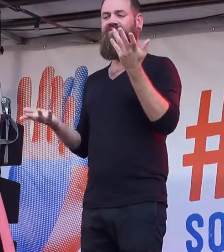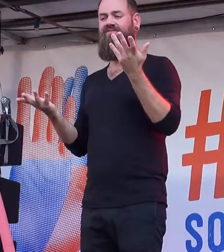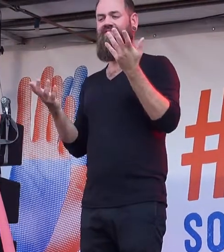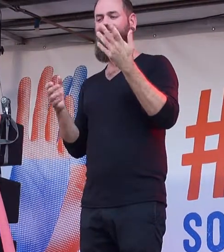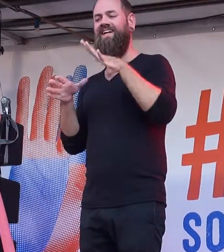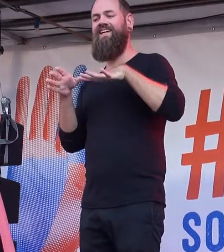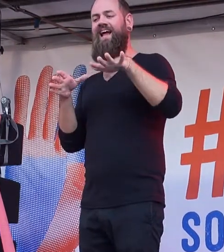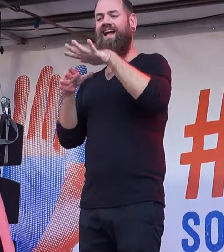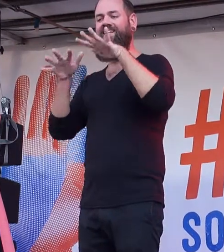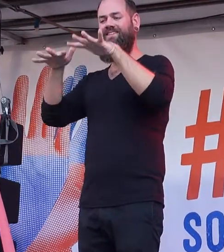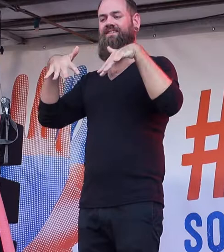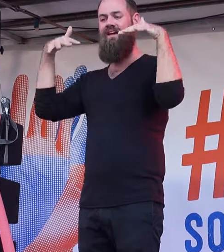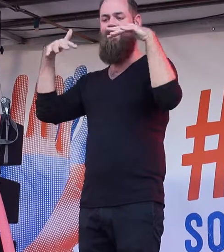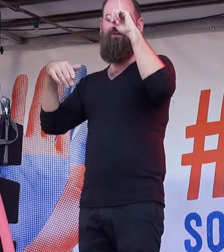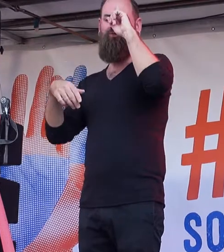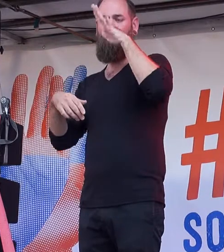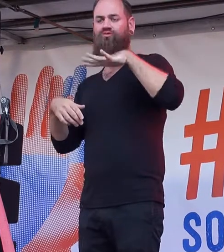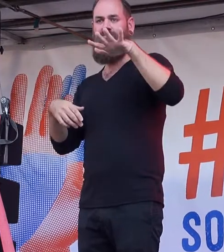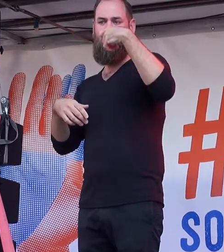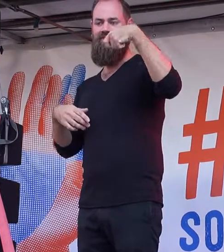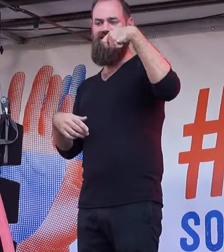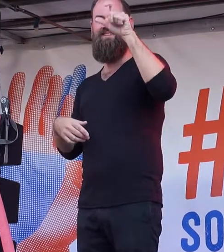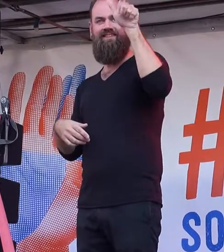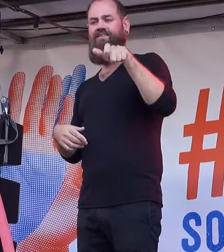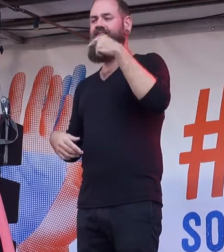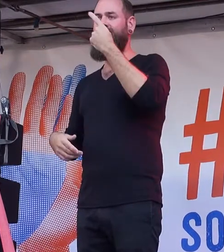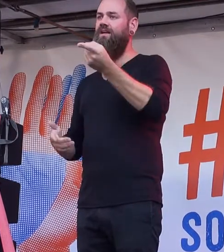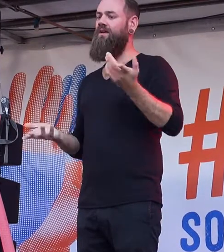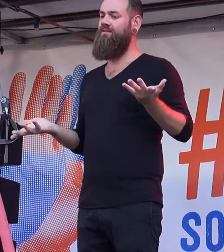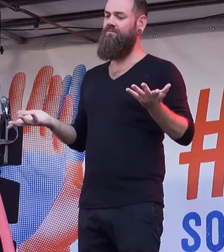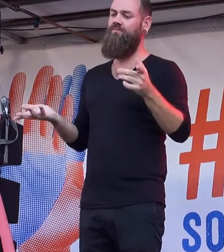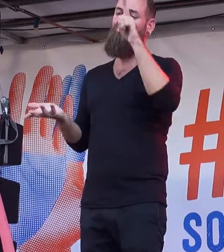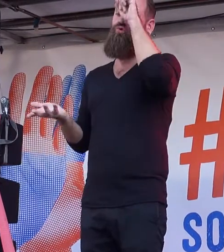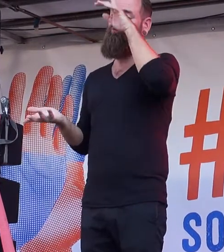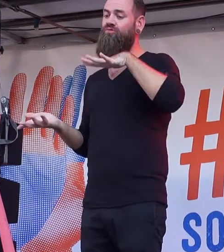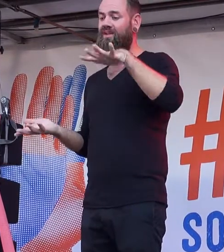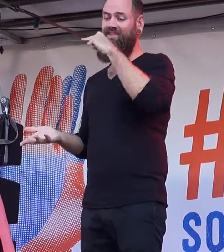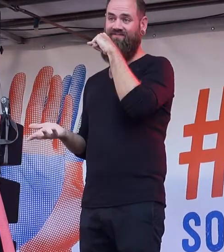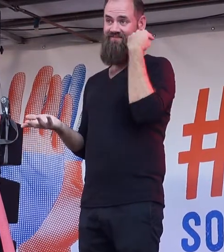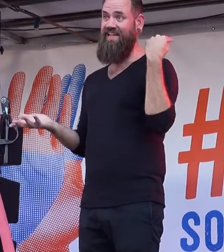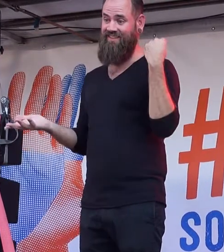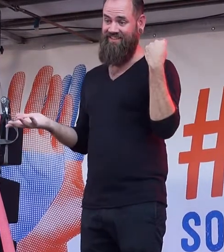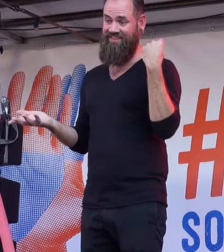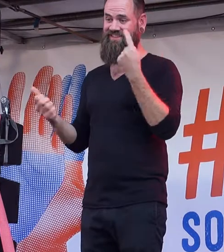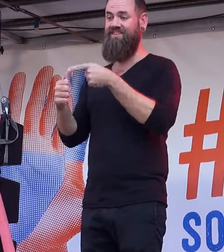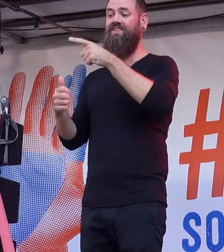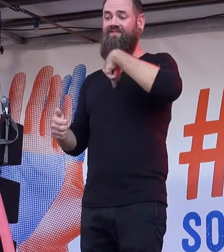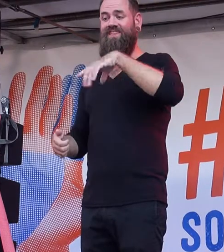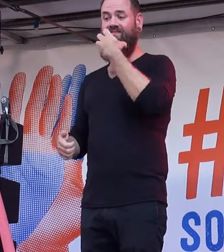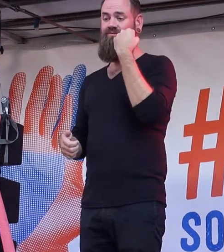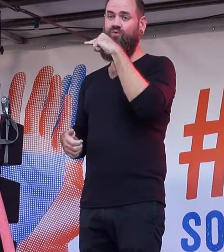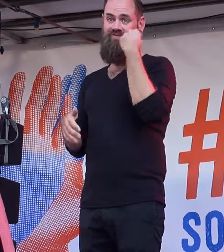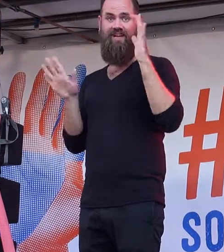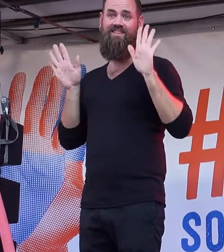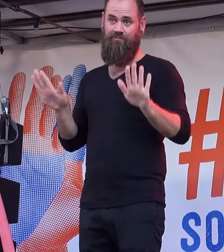Er sagte, Deutschland ist weiß, wir möchten Weiße bleiben und uns mit niemandem